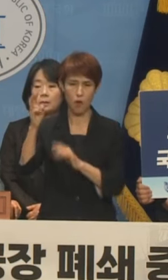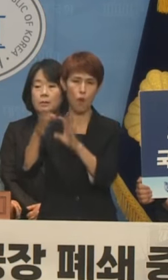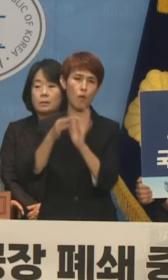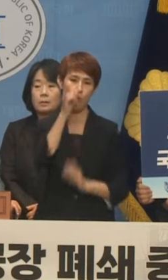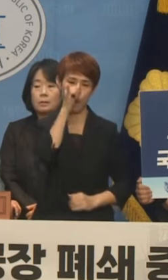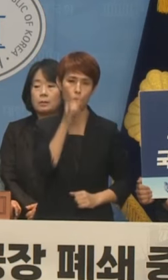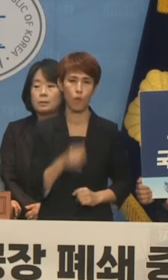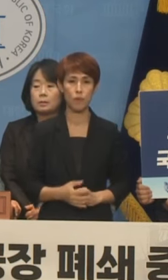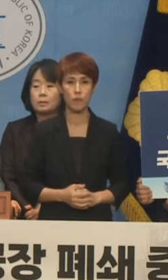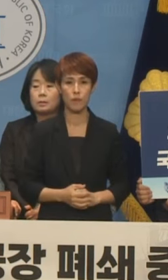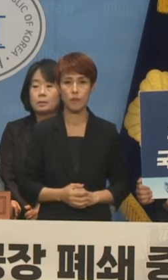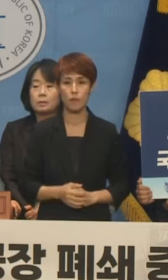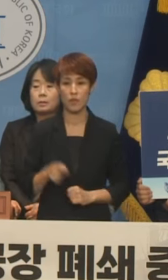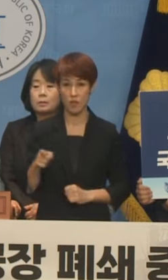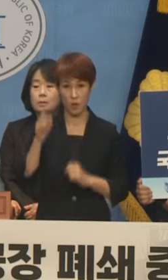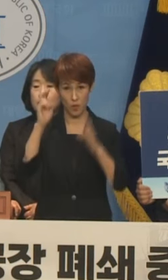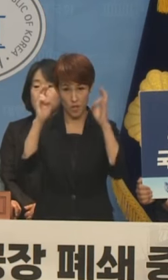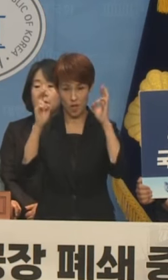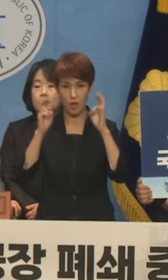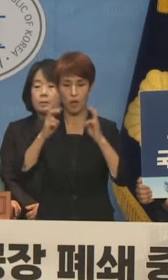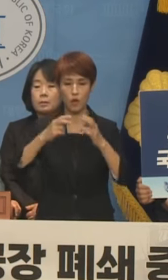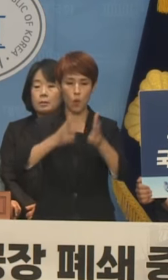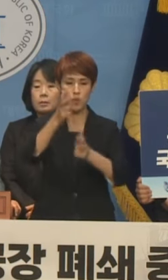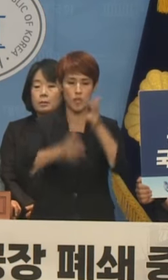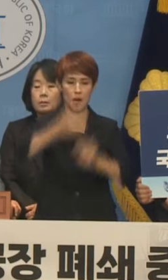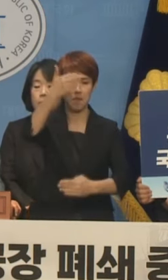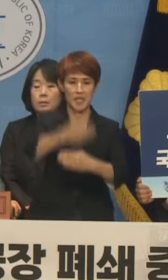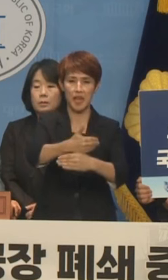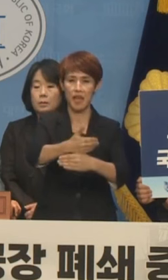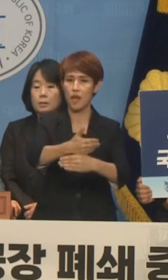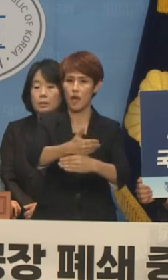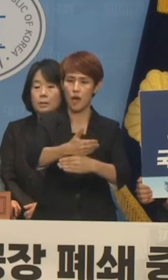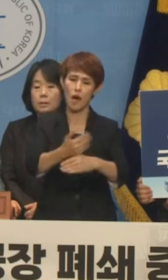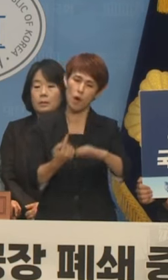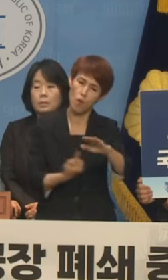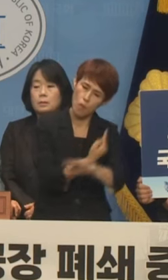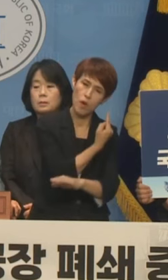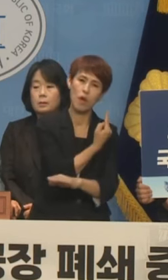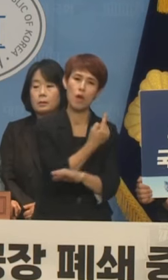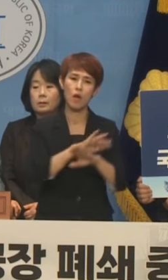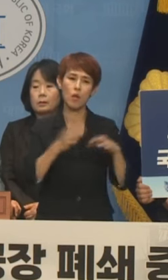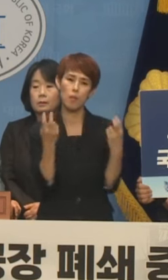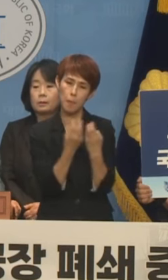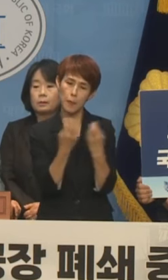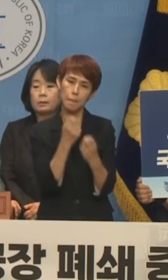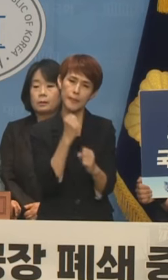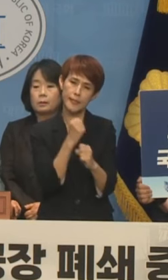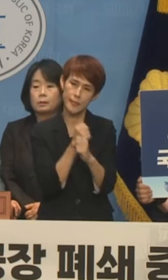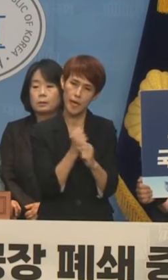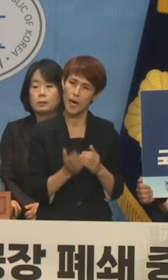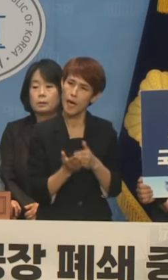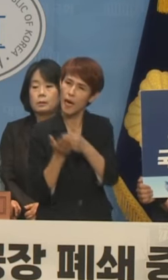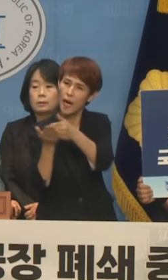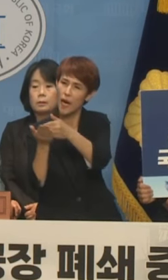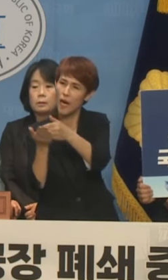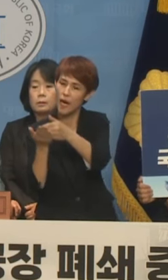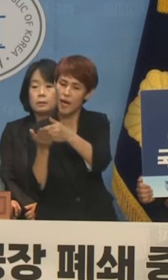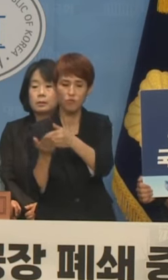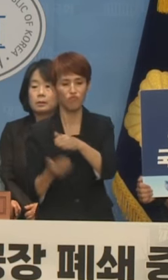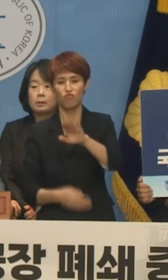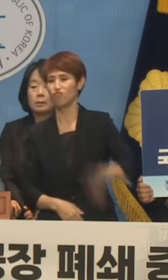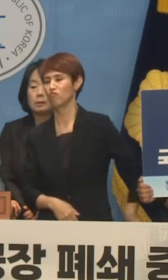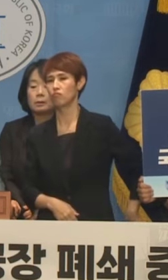있습니다. 말레베어는 공장 폐쇄가 아닌 대안을 함께 마련하자는 노동조합의 요구는 뒤로 하고